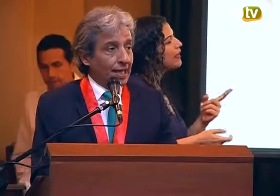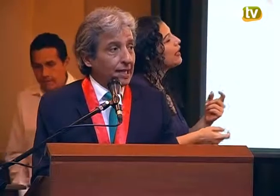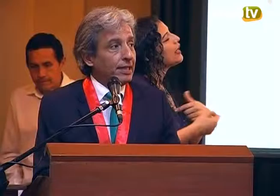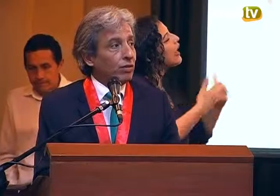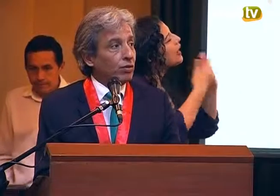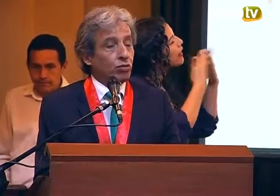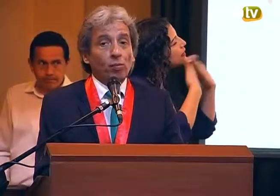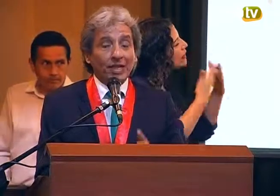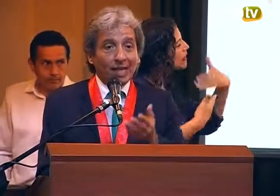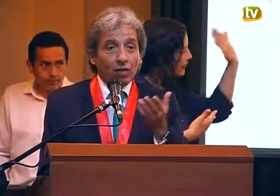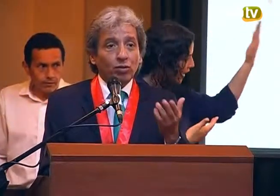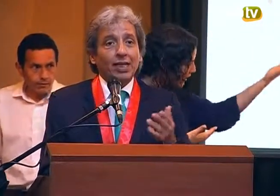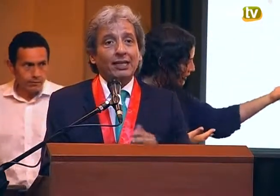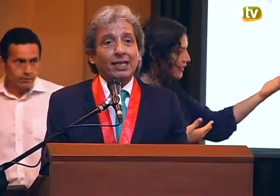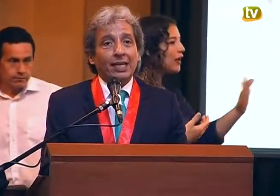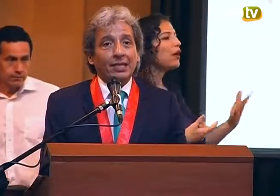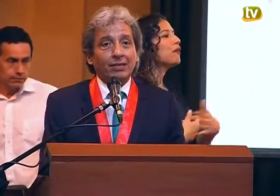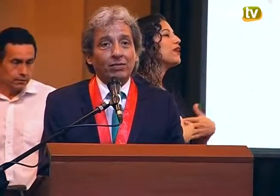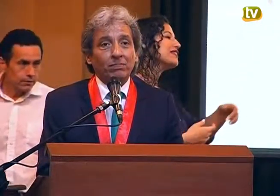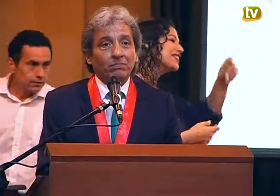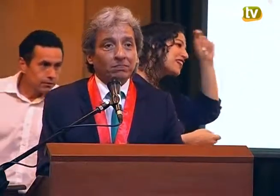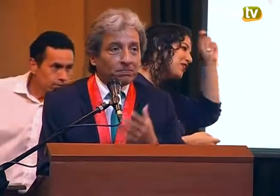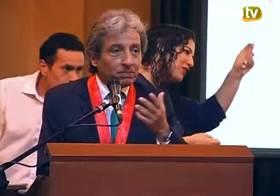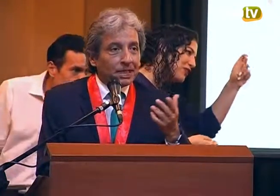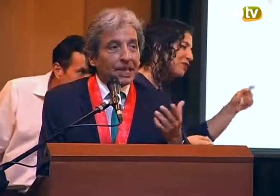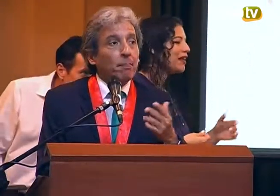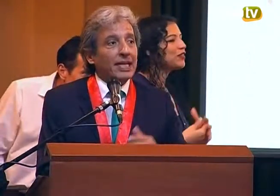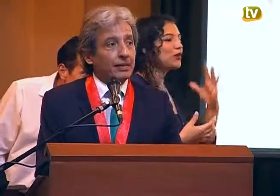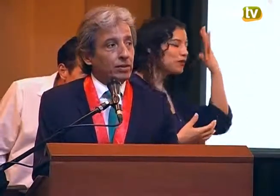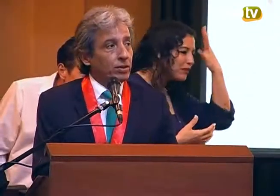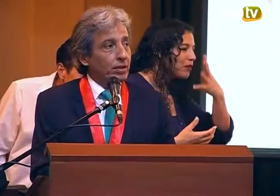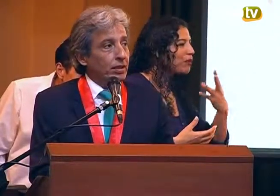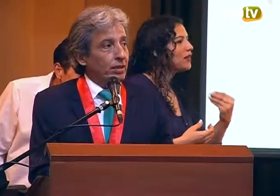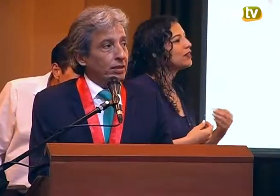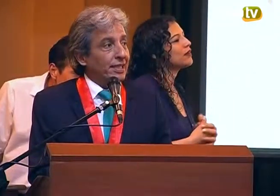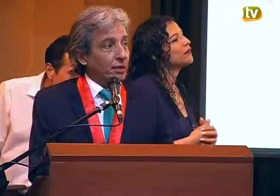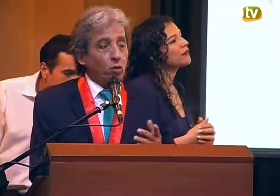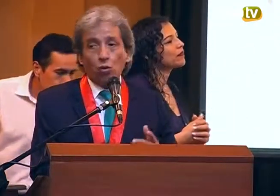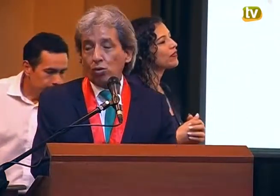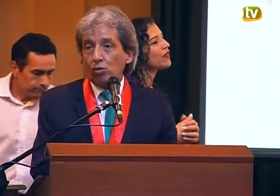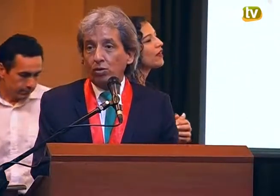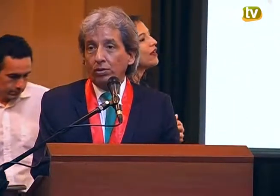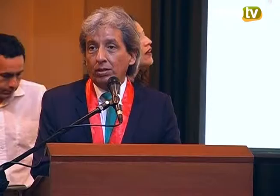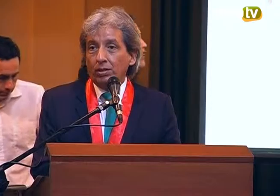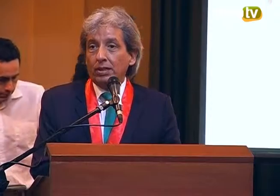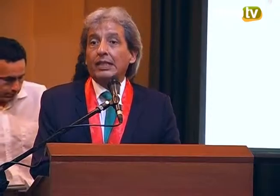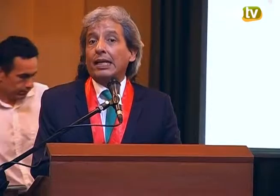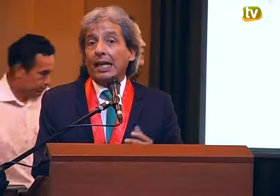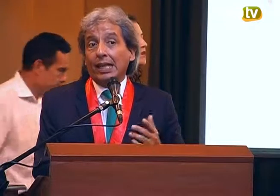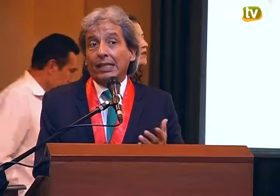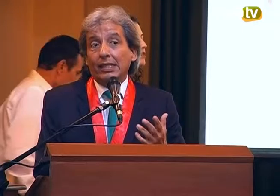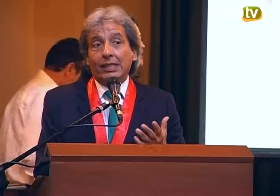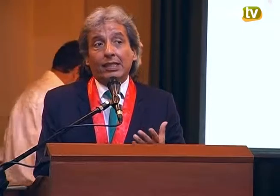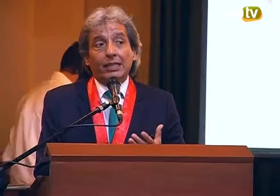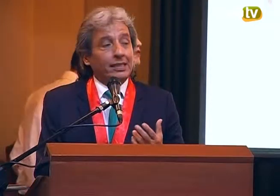es un homenaje lindo, es un homenaje con tantas caras que aprecio, que reconozco,